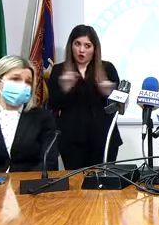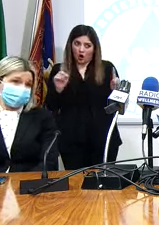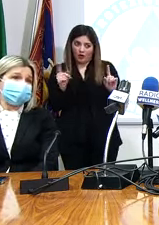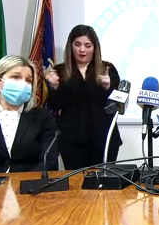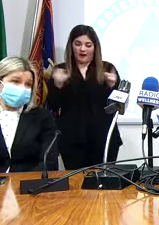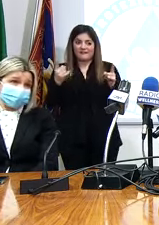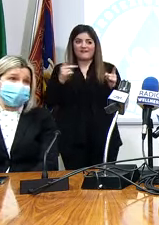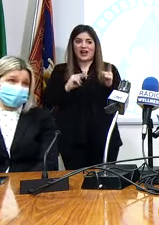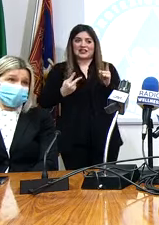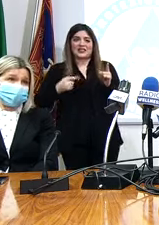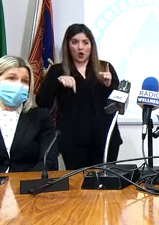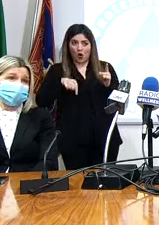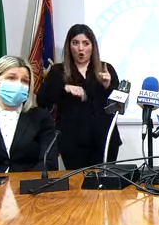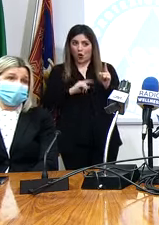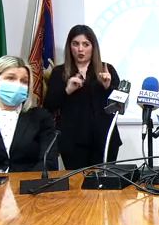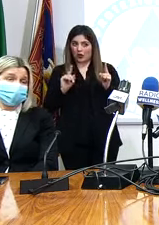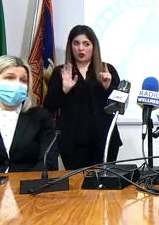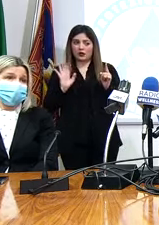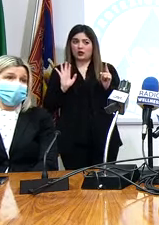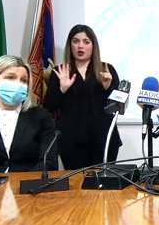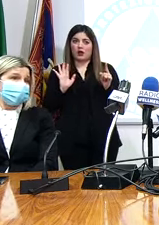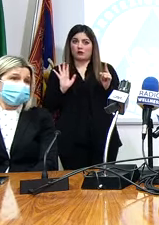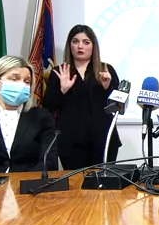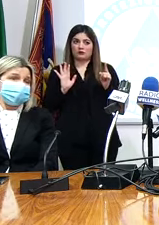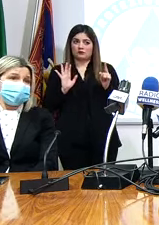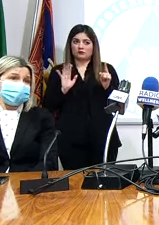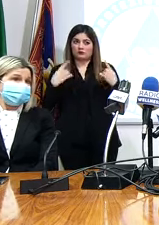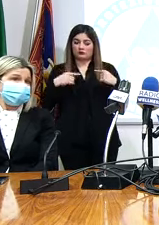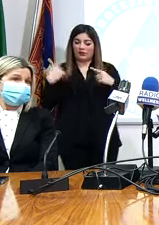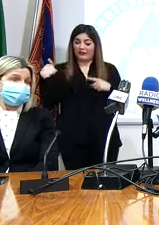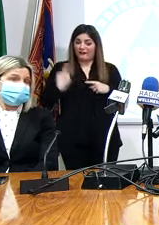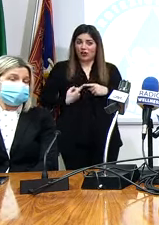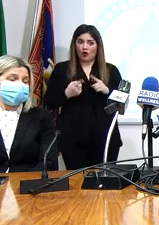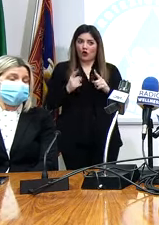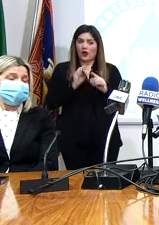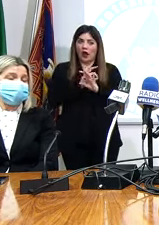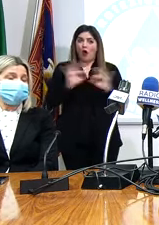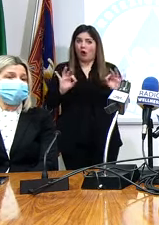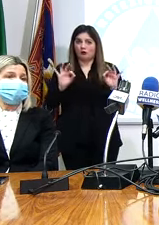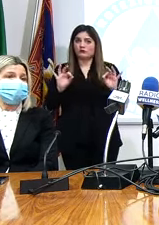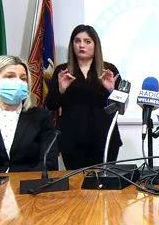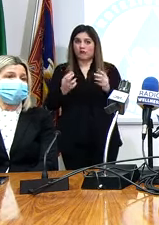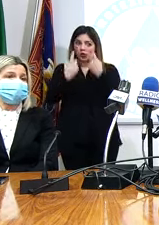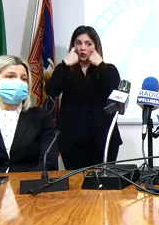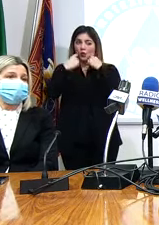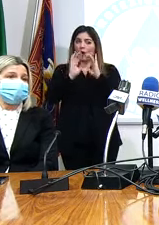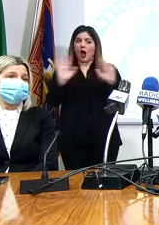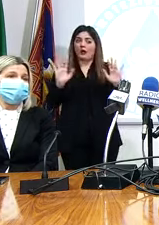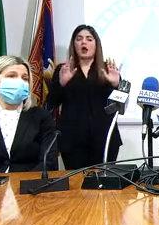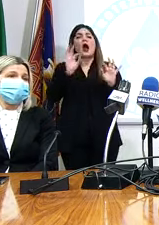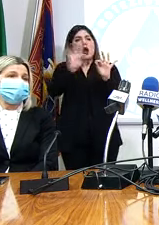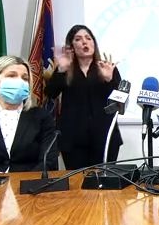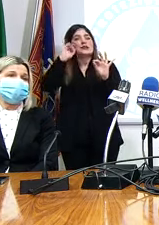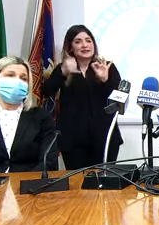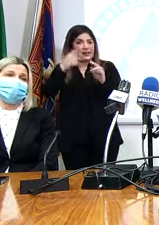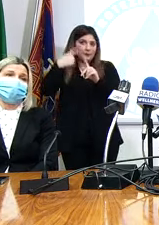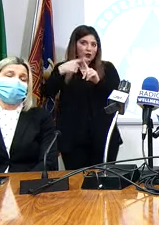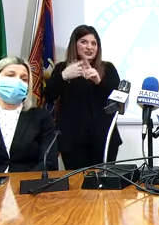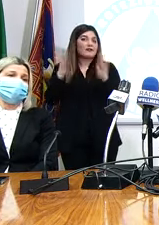C'è proprio una gestione di questi pazienti a livello nazionale. Io non ho notizia che ci siano stati indirizzati i pazienti. Da quali regioni sono